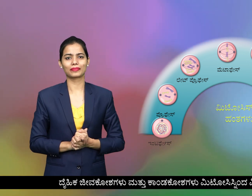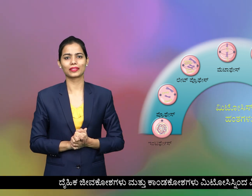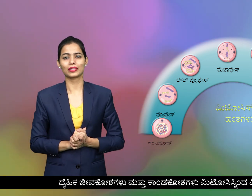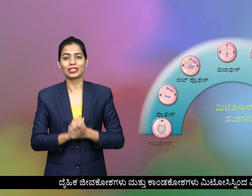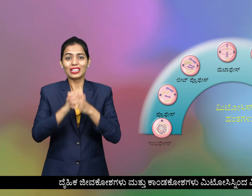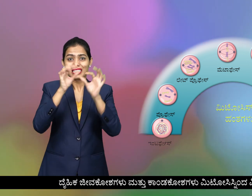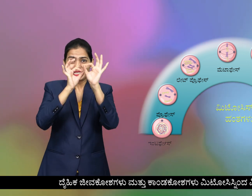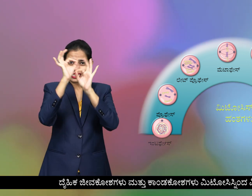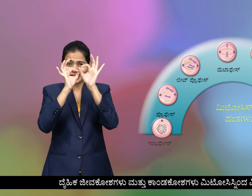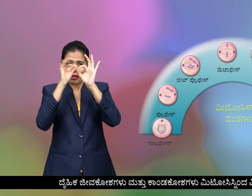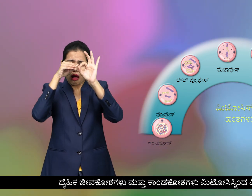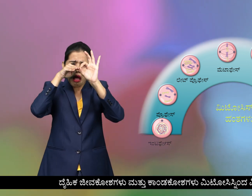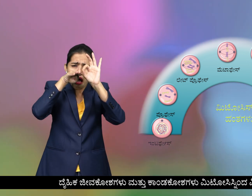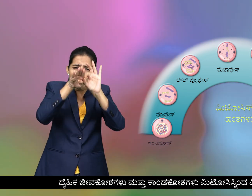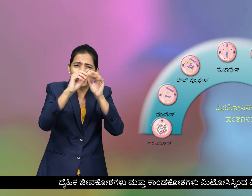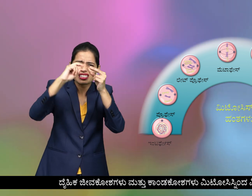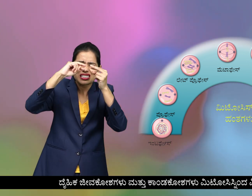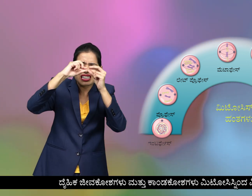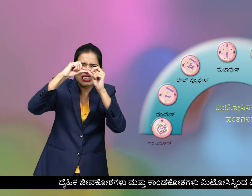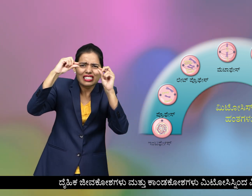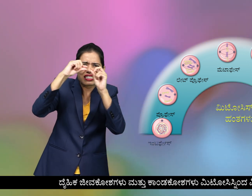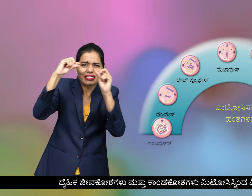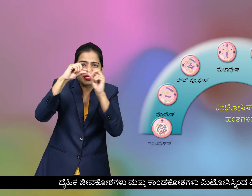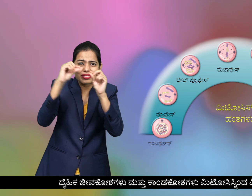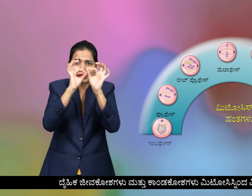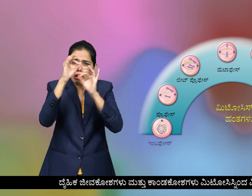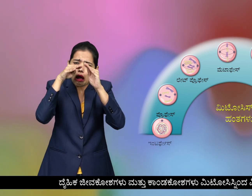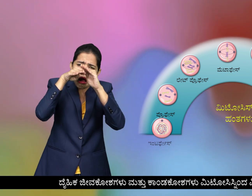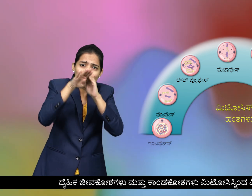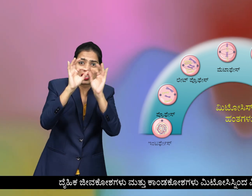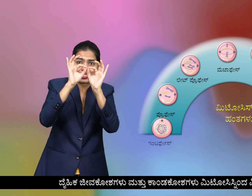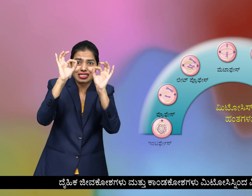ದೈಹಿಕ ಜೀವಕೋಶಗಳು ಮತ್ತು ಕಾಂಡಕೋಶಗಳು ಮಿಟೋಸಿಸ್ನಿಂದ ವಿಭಜಿಸುತ್ತದೆ.